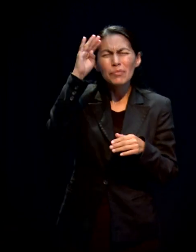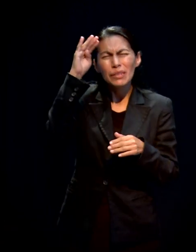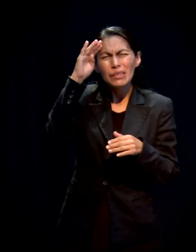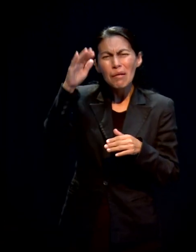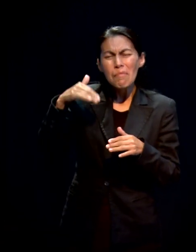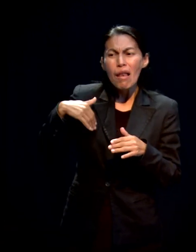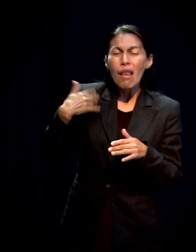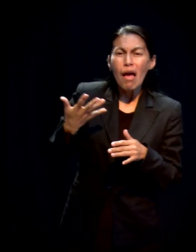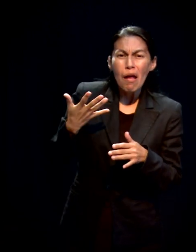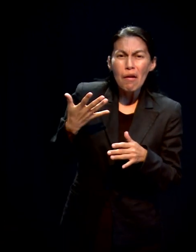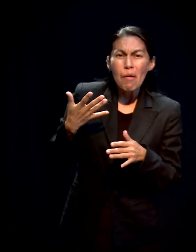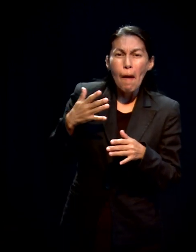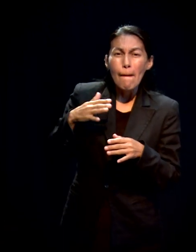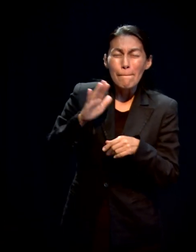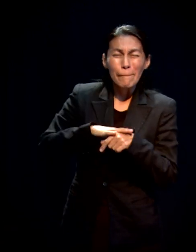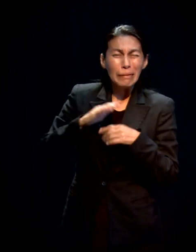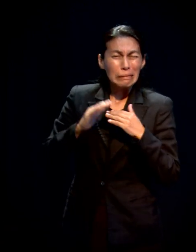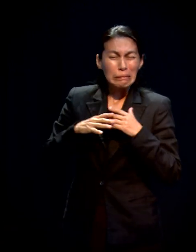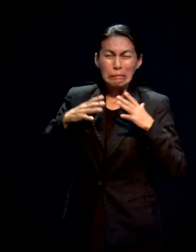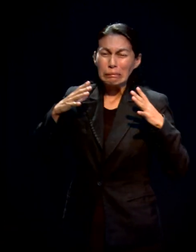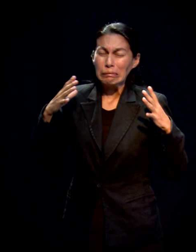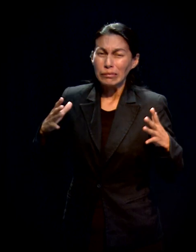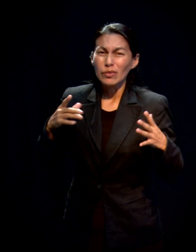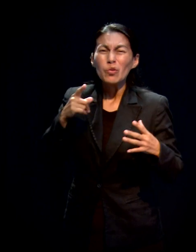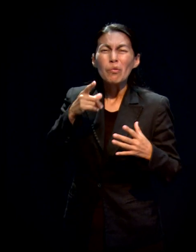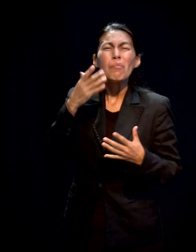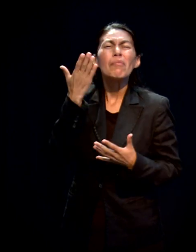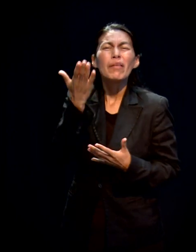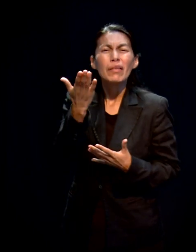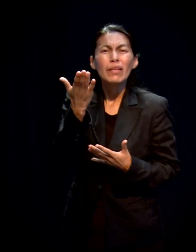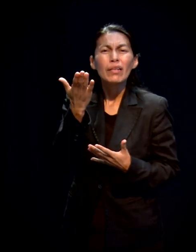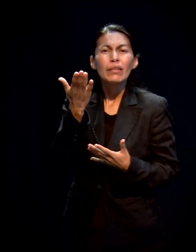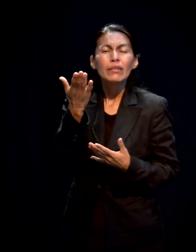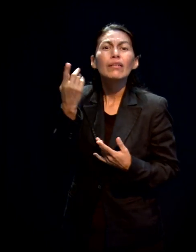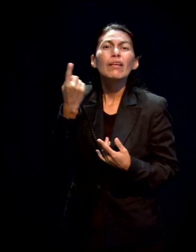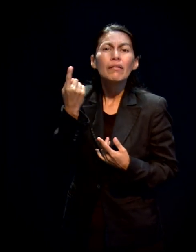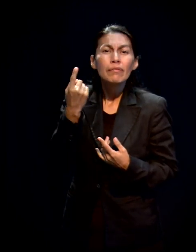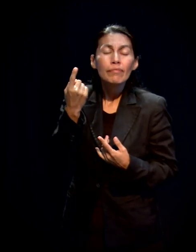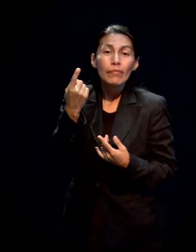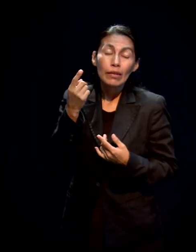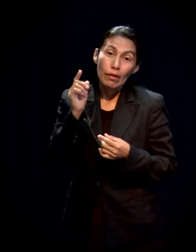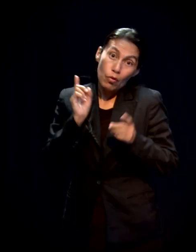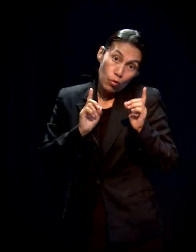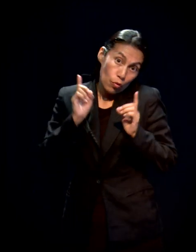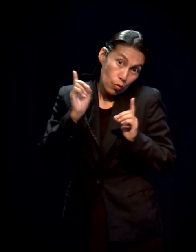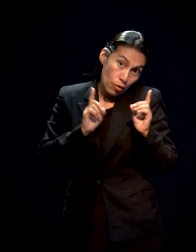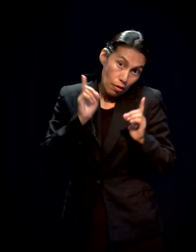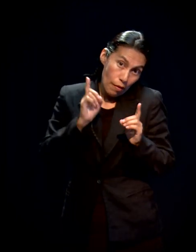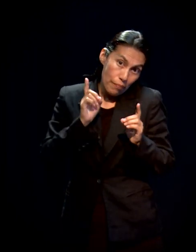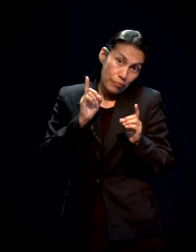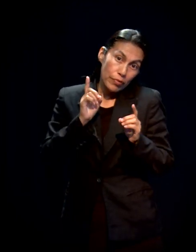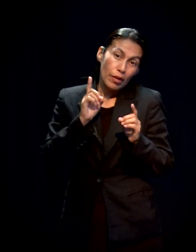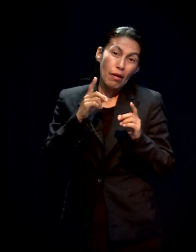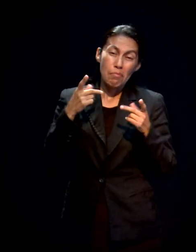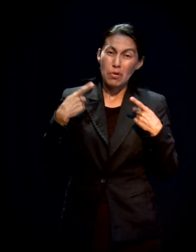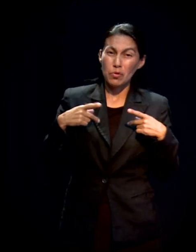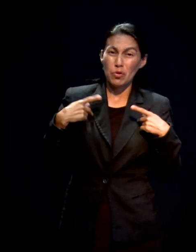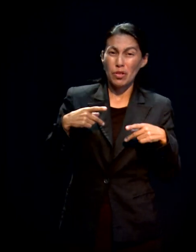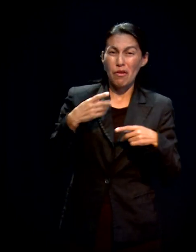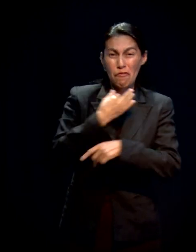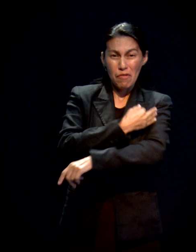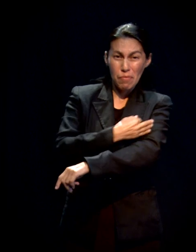pedirías en estos momentos adiós quizá una curación milagrosa a un ser querido